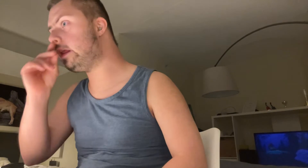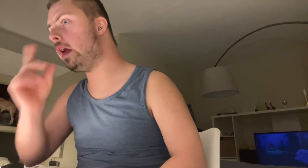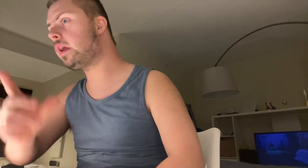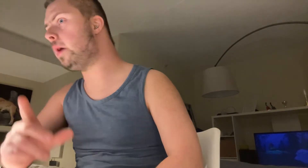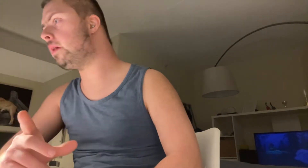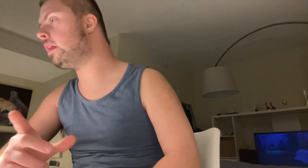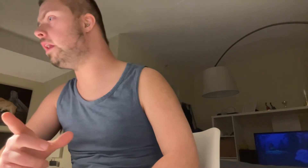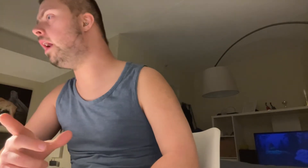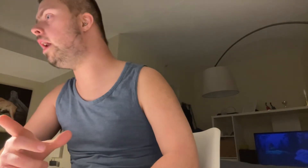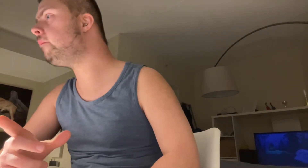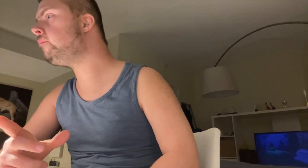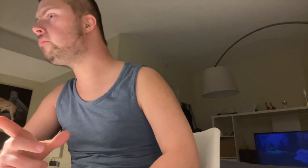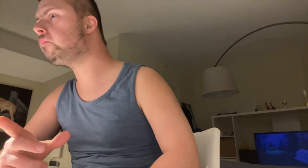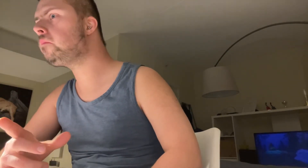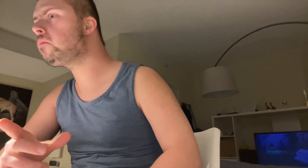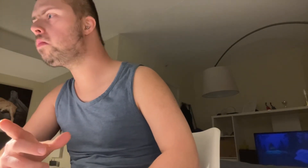Det kan man säga.